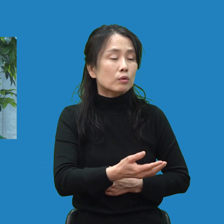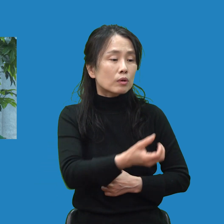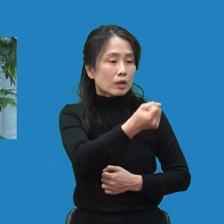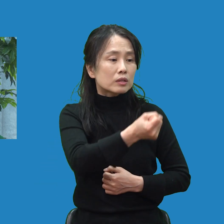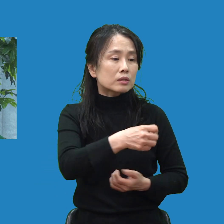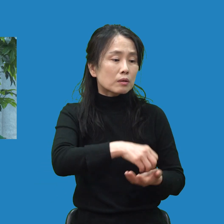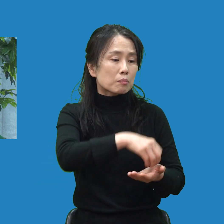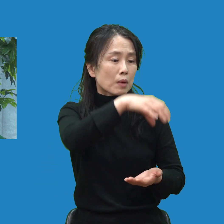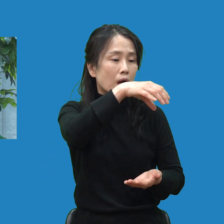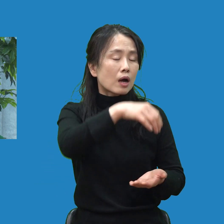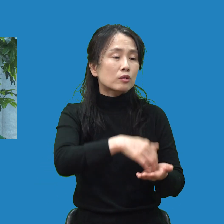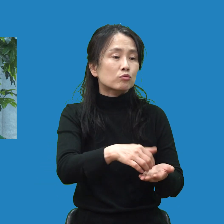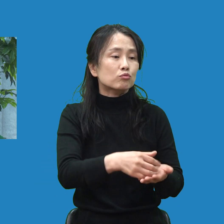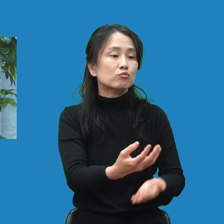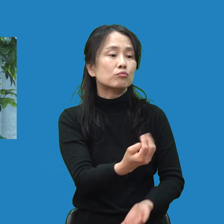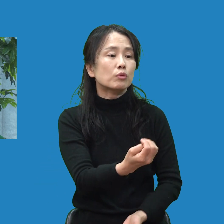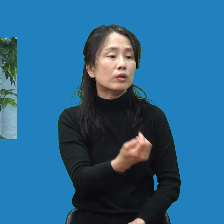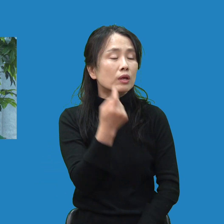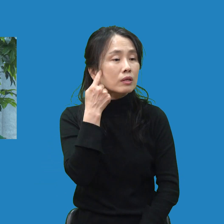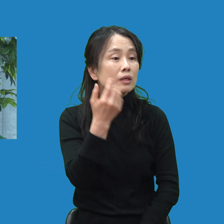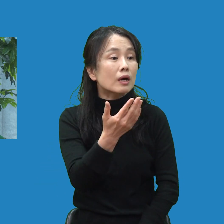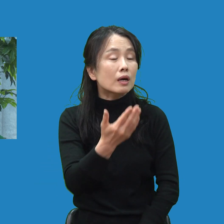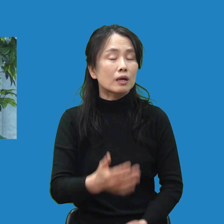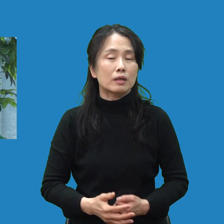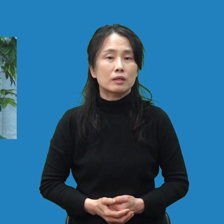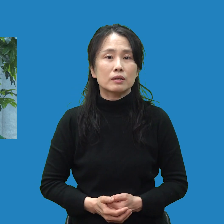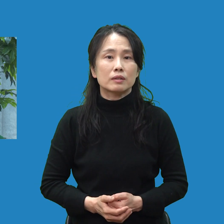있느냐 질문하세요. 그 제자들이 가서